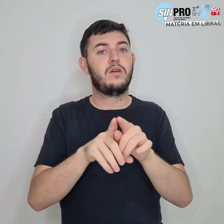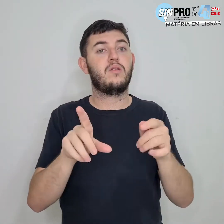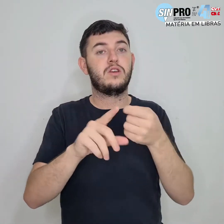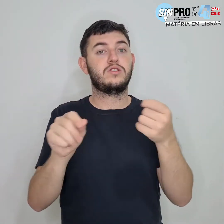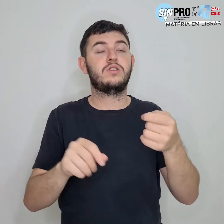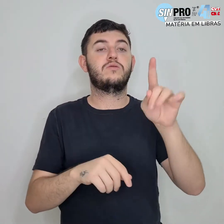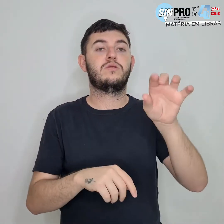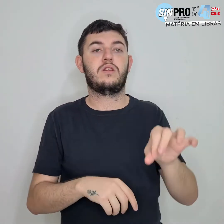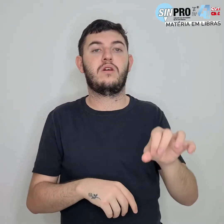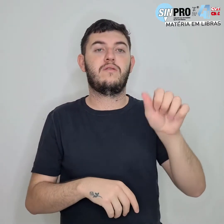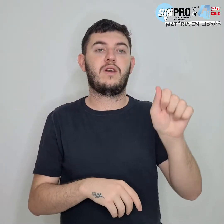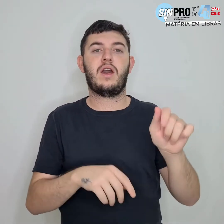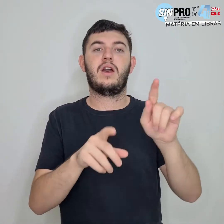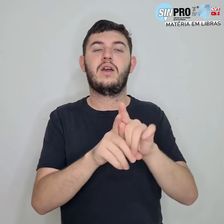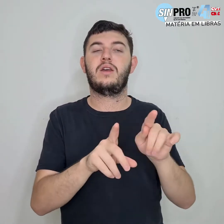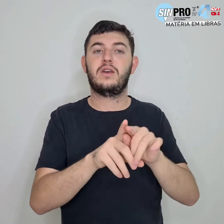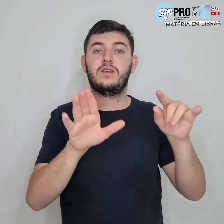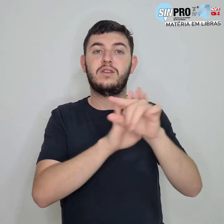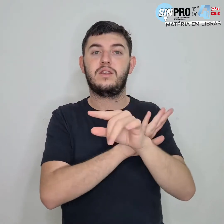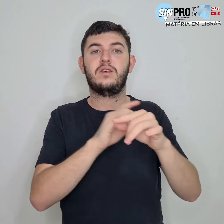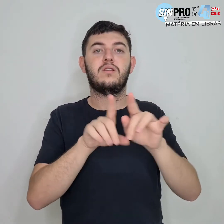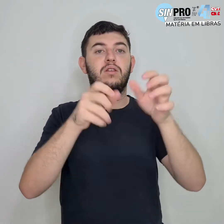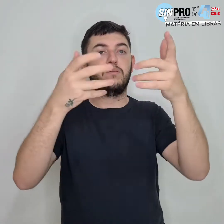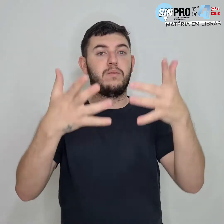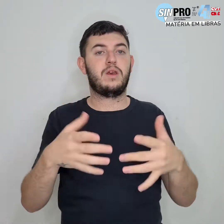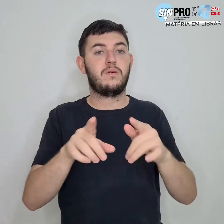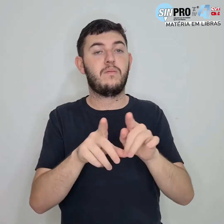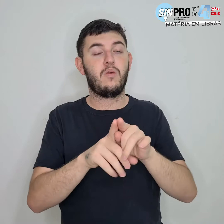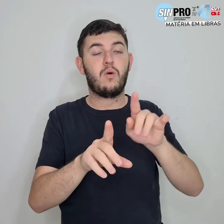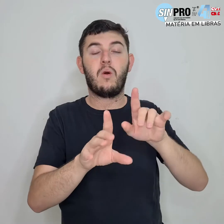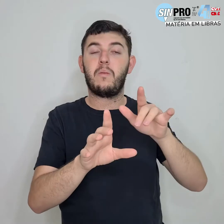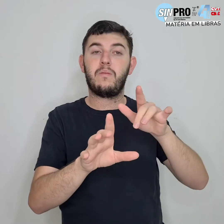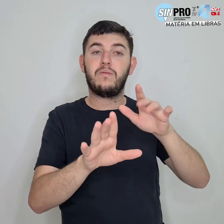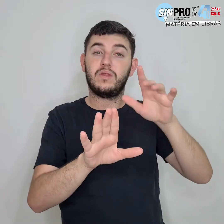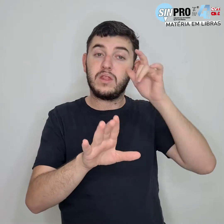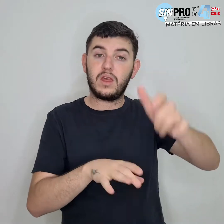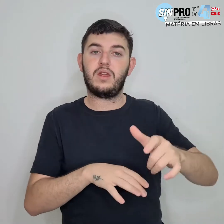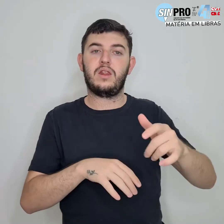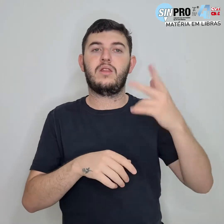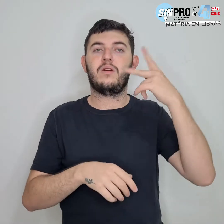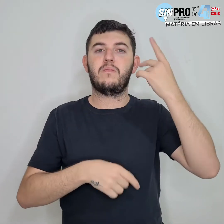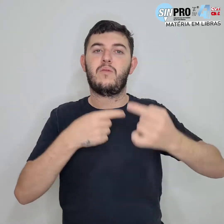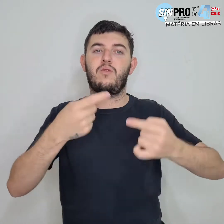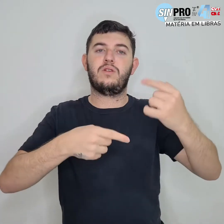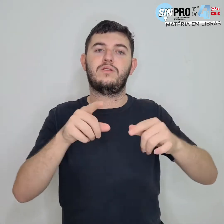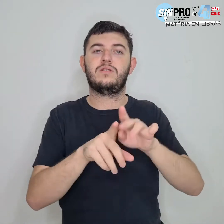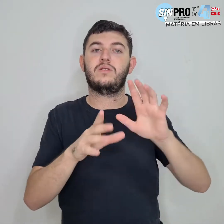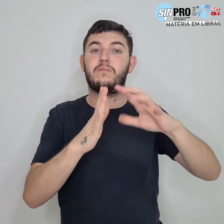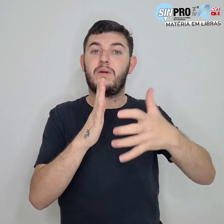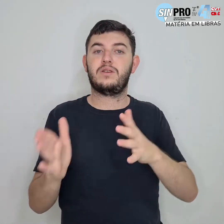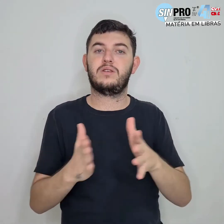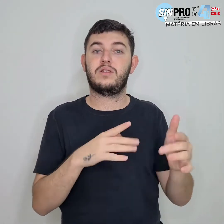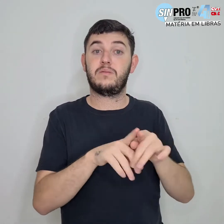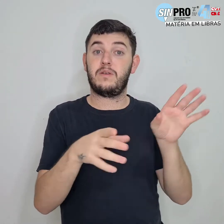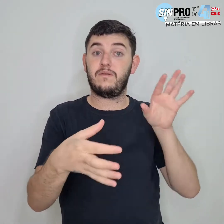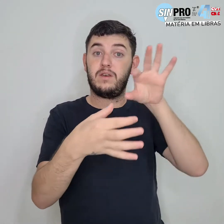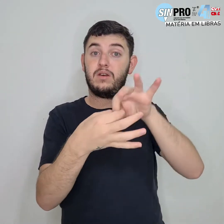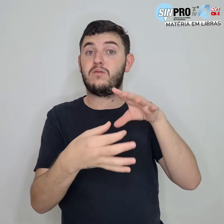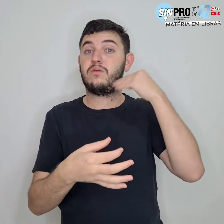4, por motivação político-partidária. Vínculo de experiência e o loteamento dos cargos